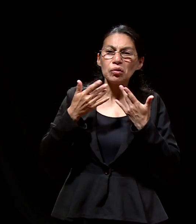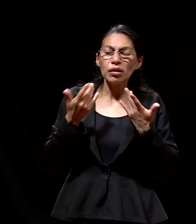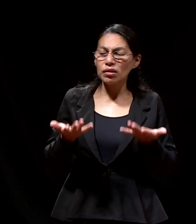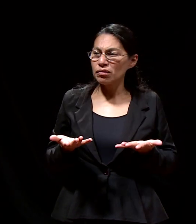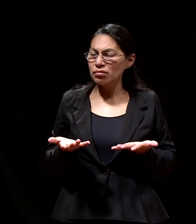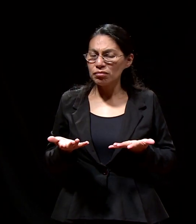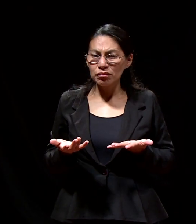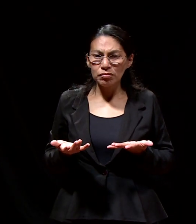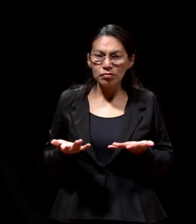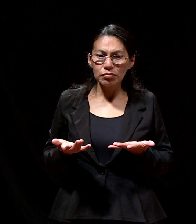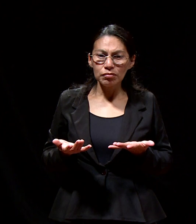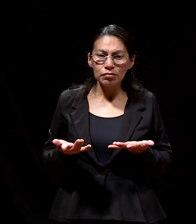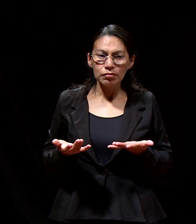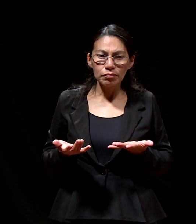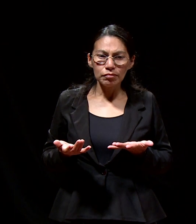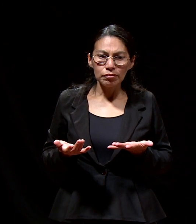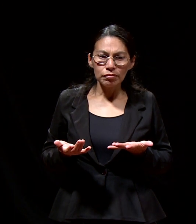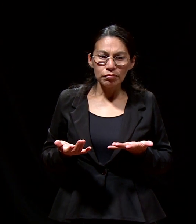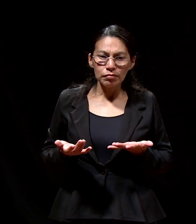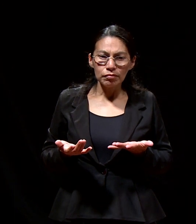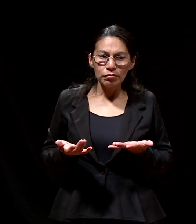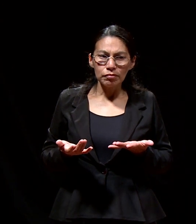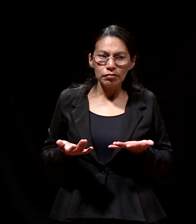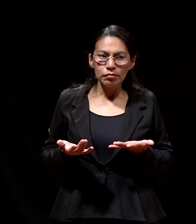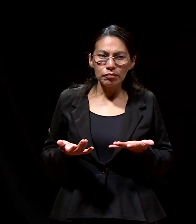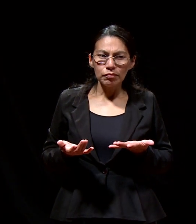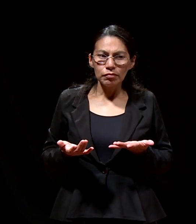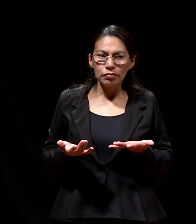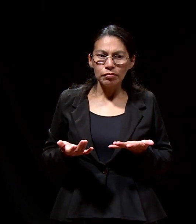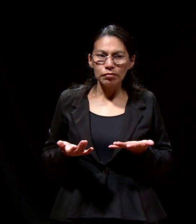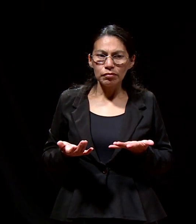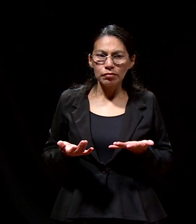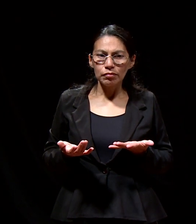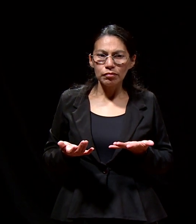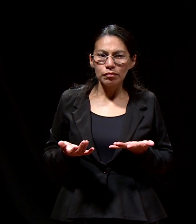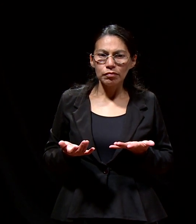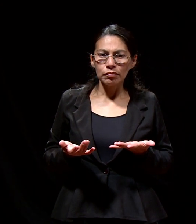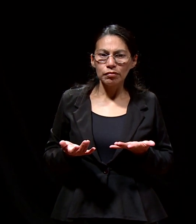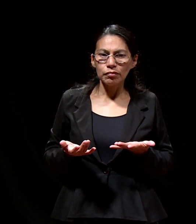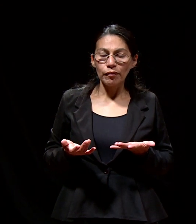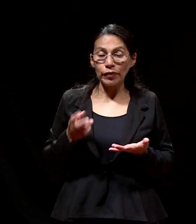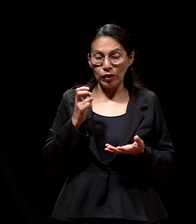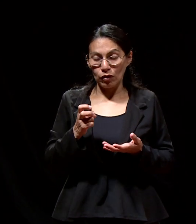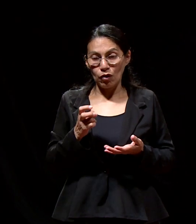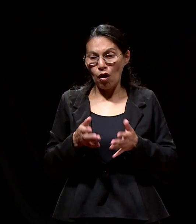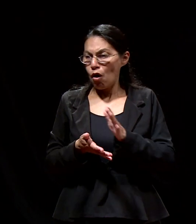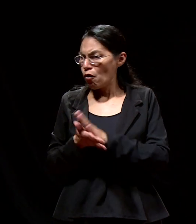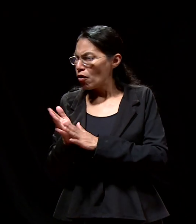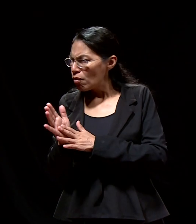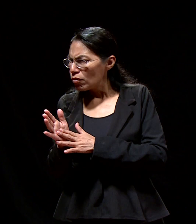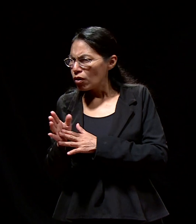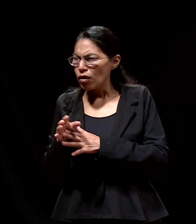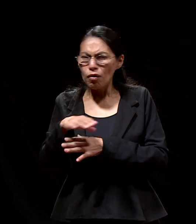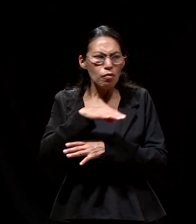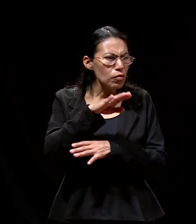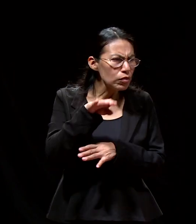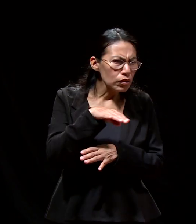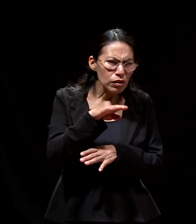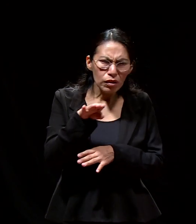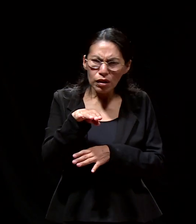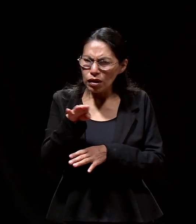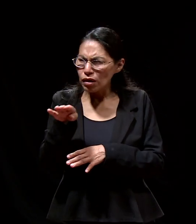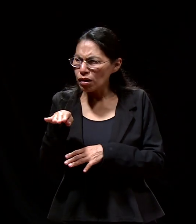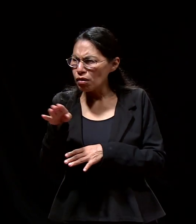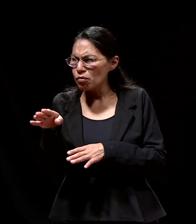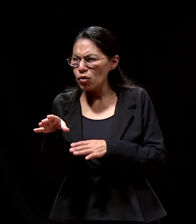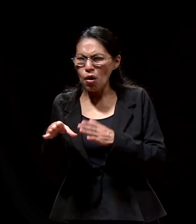pues estamos buscando y fuimos afuera revisamos